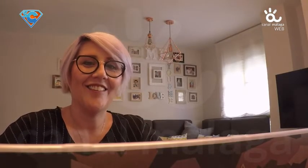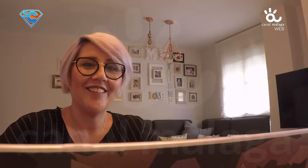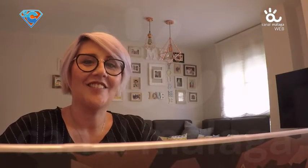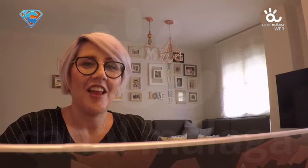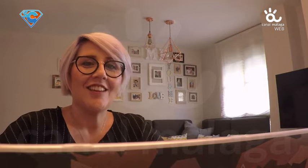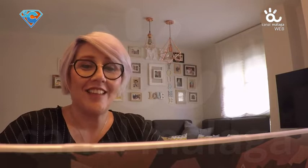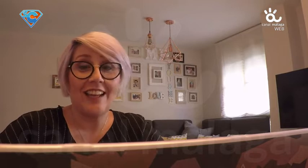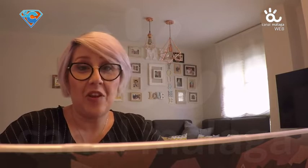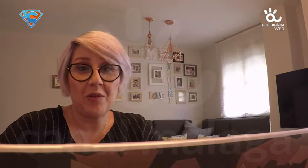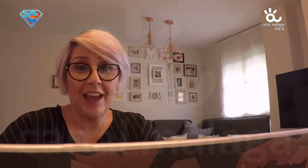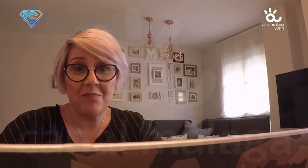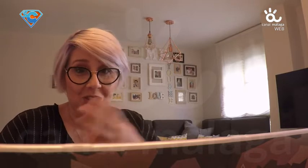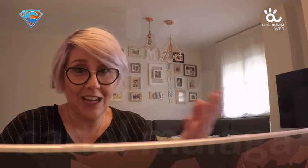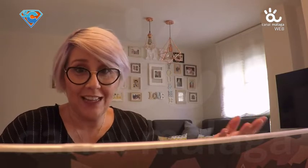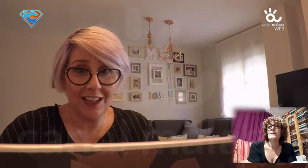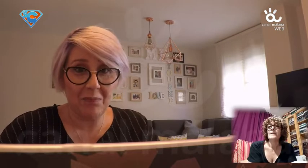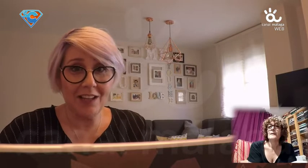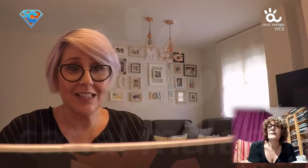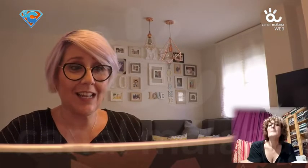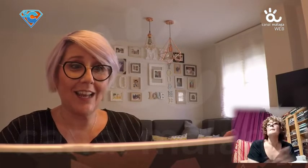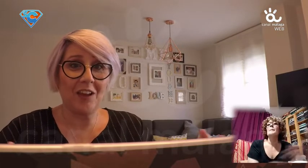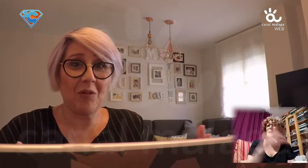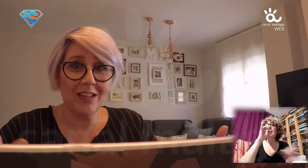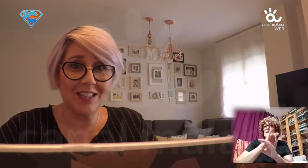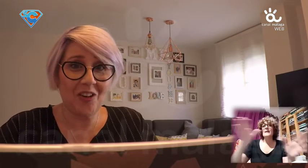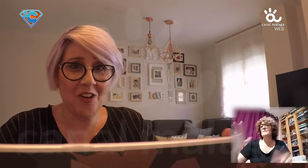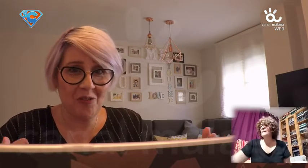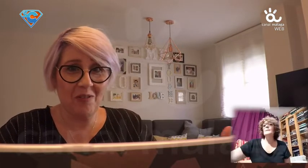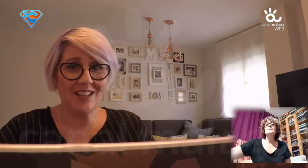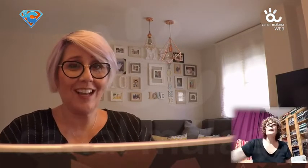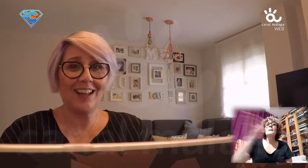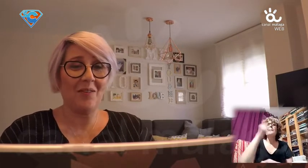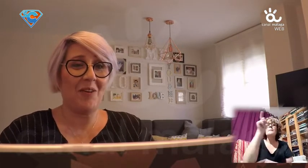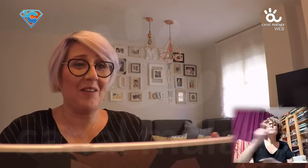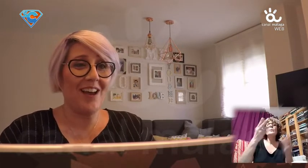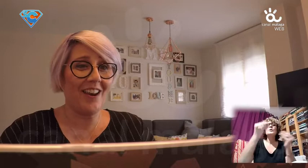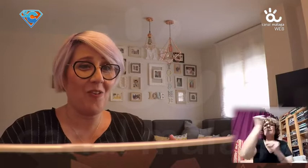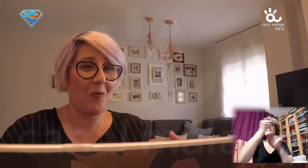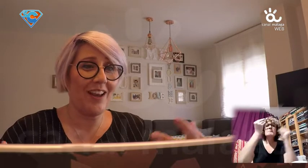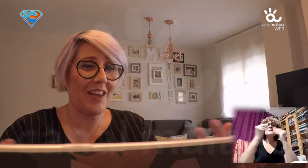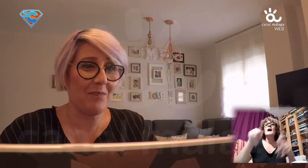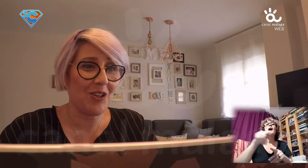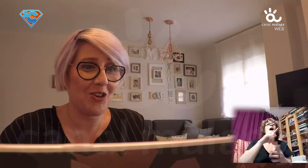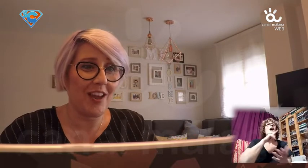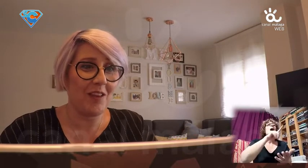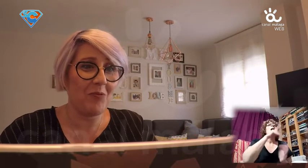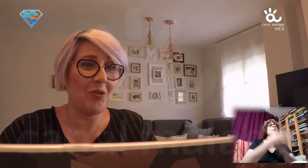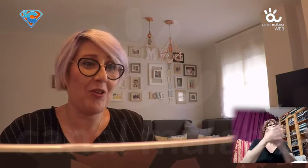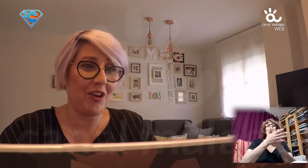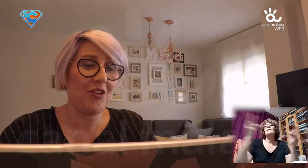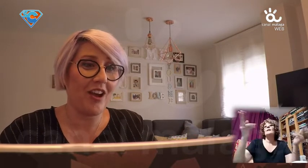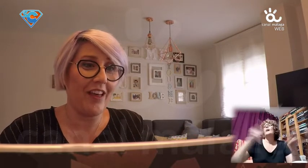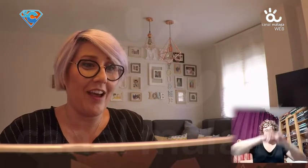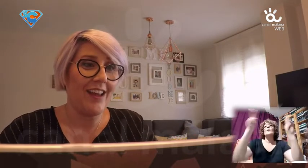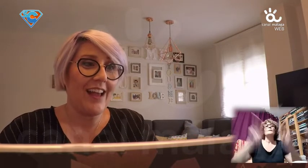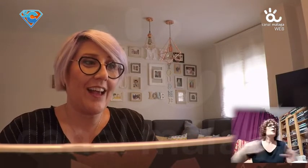francés. Sí, claro, porque hay mucha gente que piensa que la lengua de signos es universal, que puede hablarlo cualquier persona del mundo,